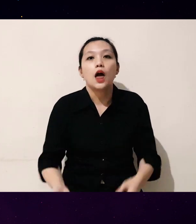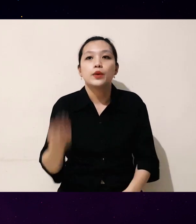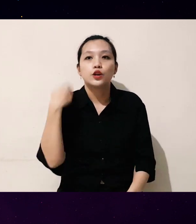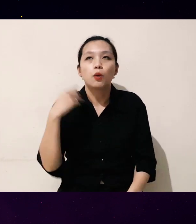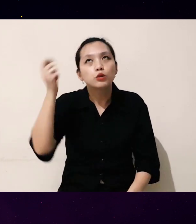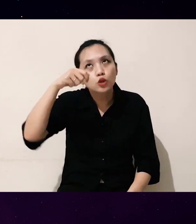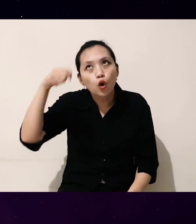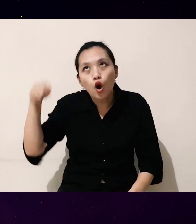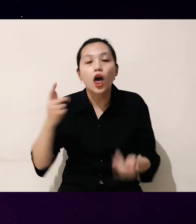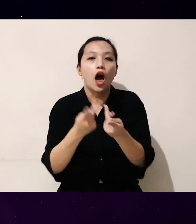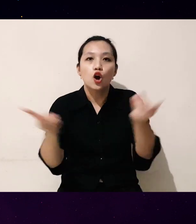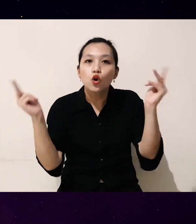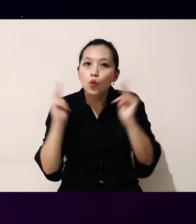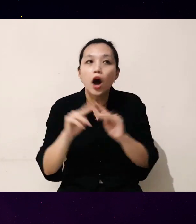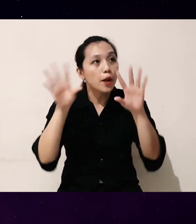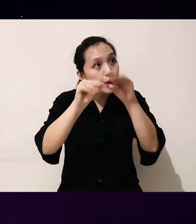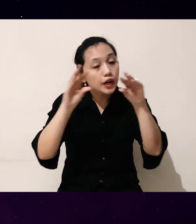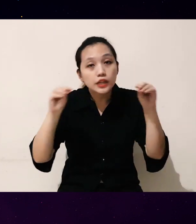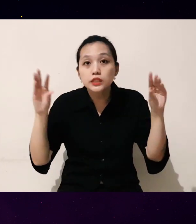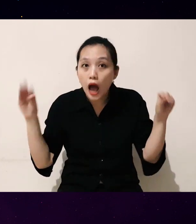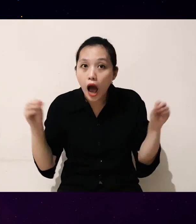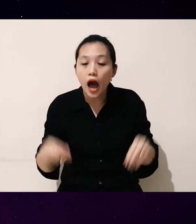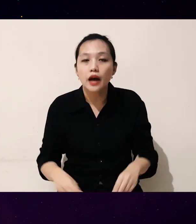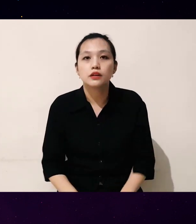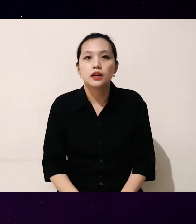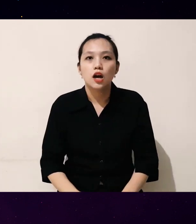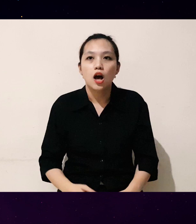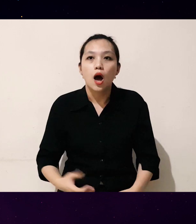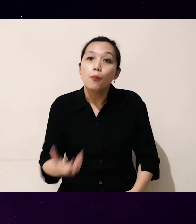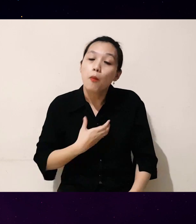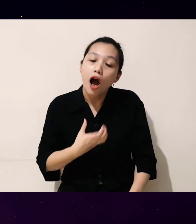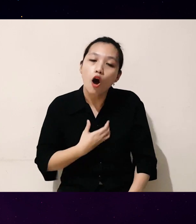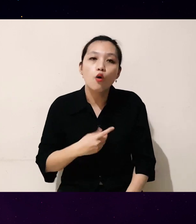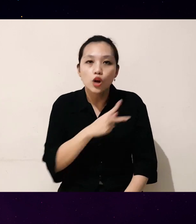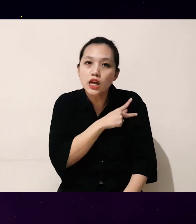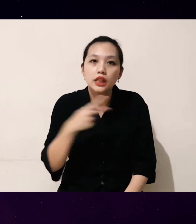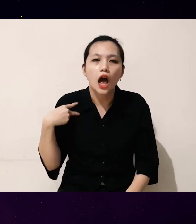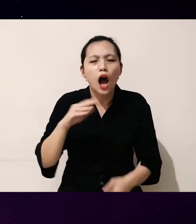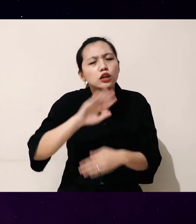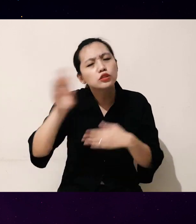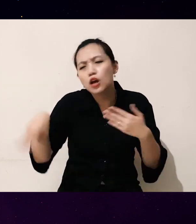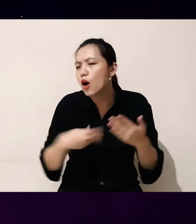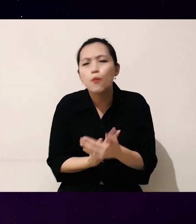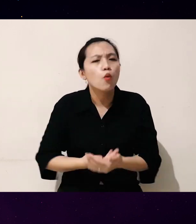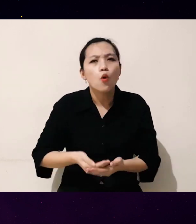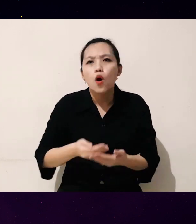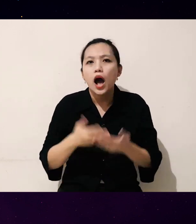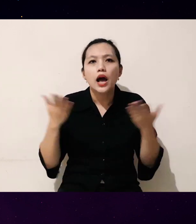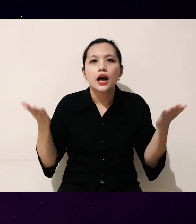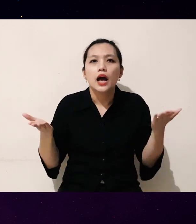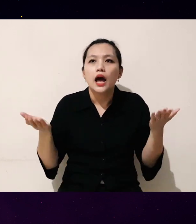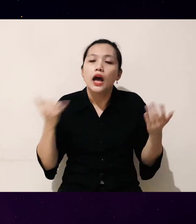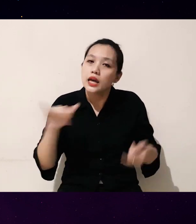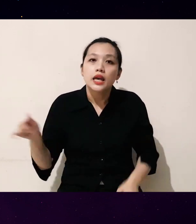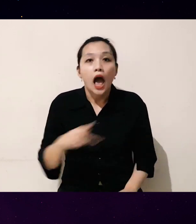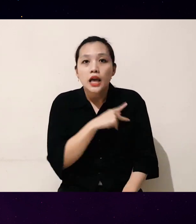setiap bagian daripada diri kita, pendidikan kita, hubungan kita satu dengan yang lain, keluarga kita, pekerjaan